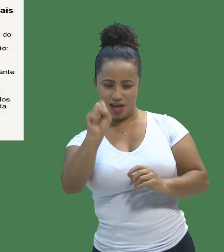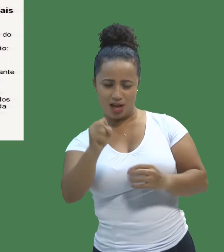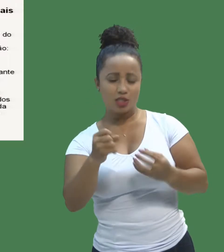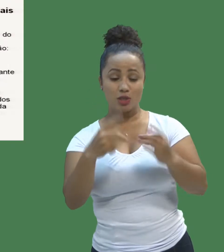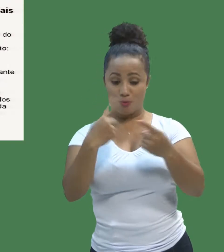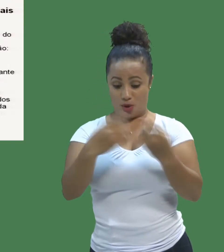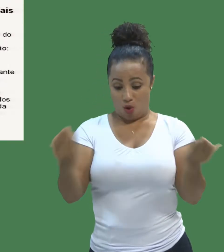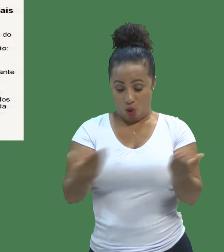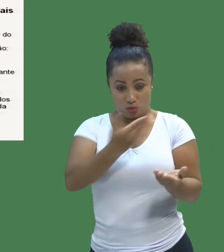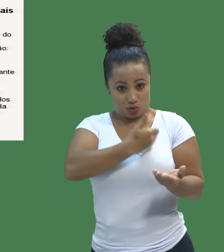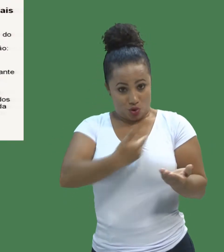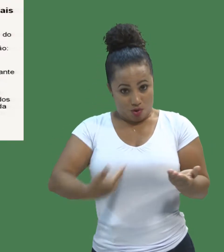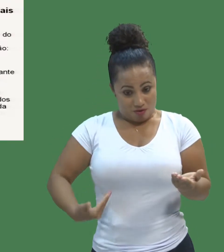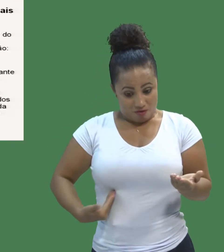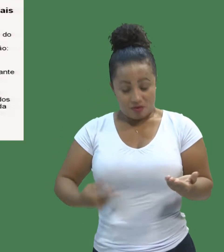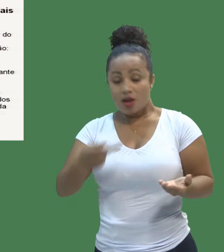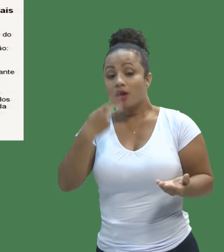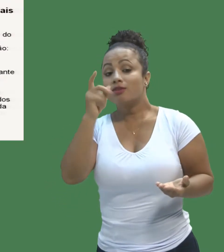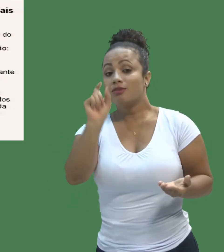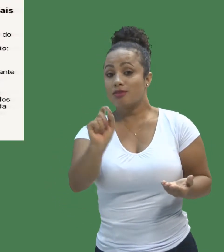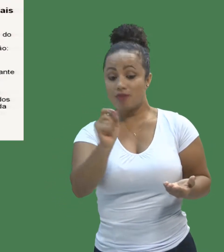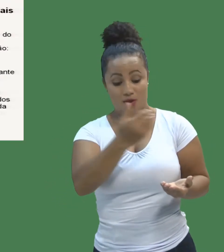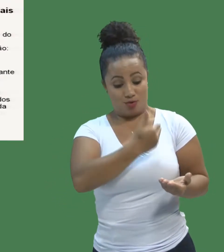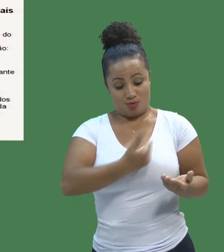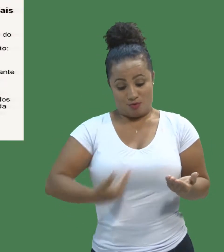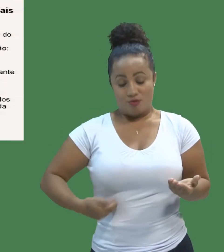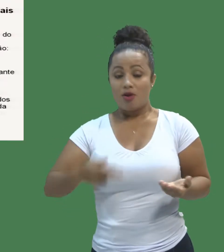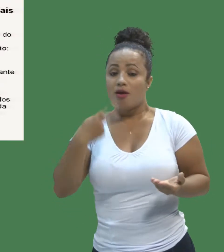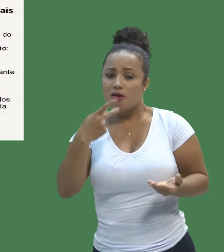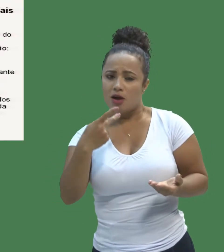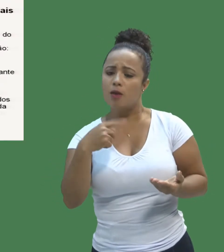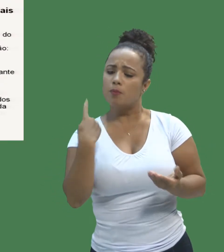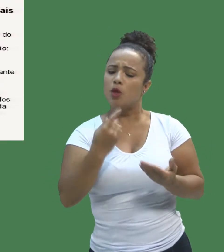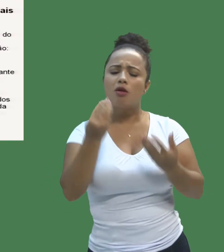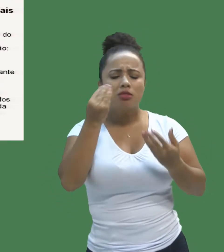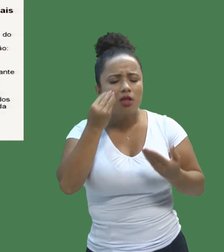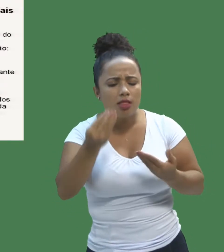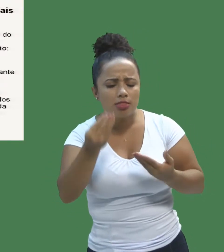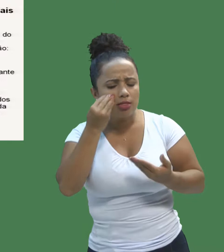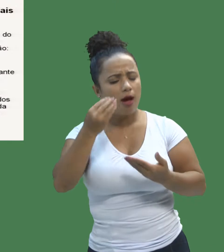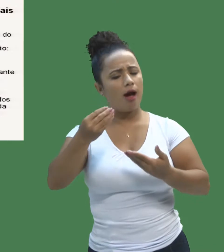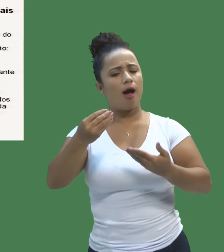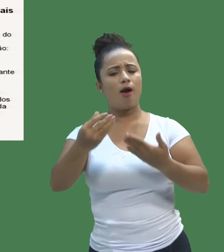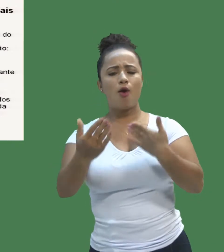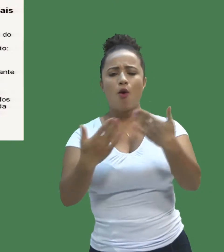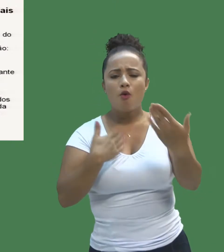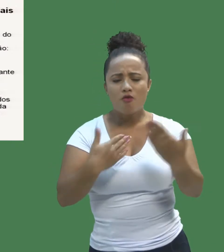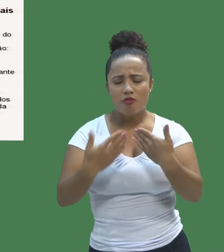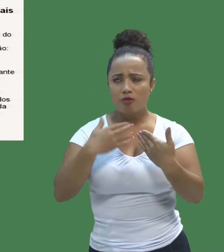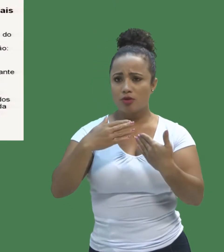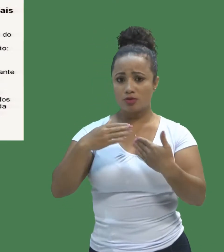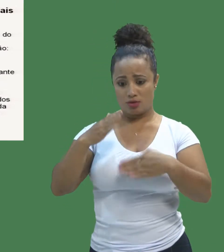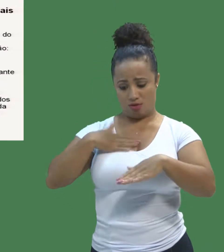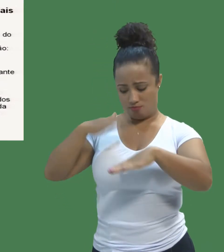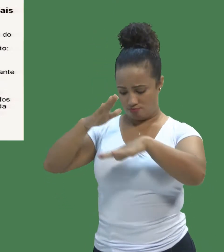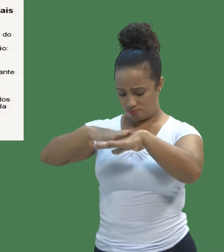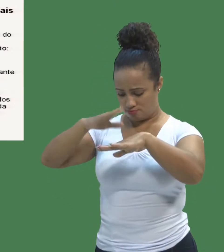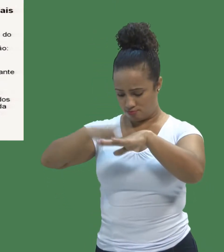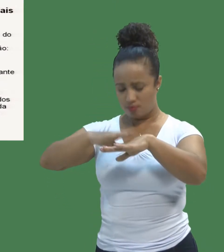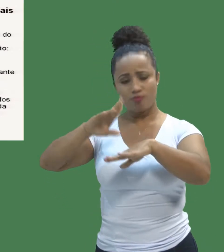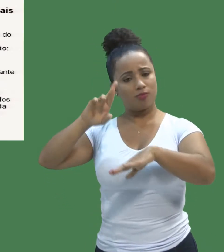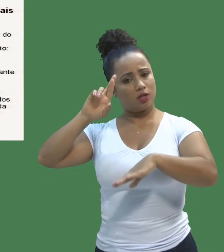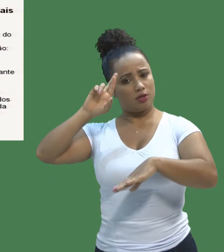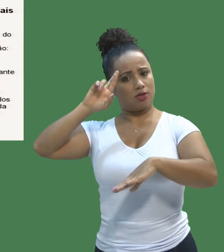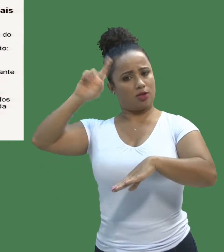governo coloca a liberdade de negociação entre empregados e